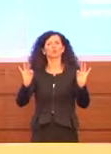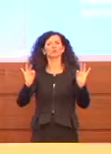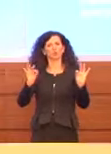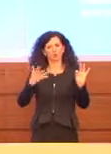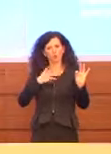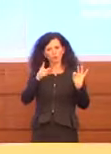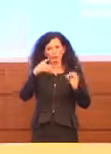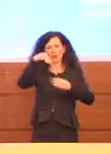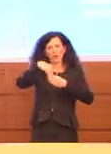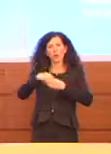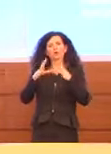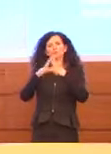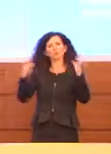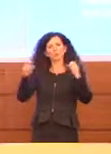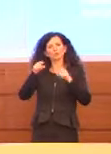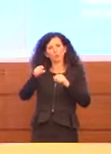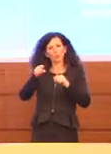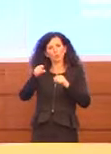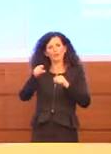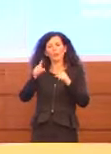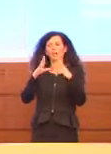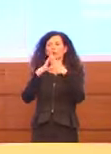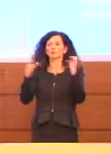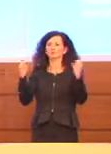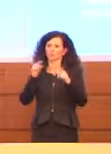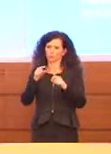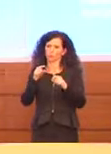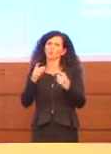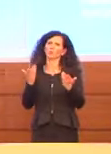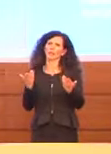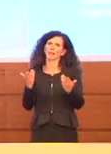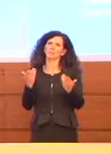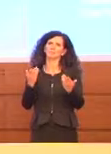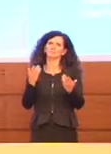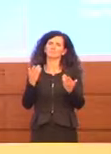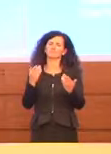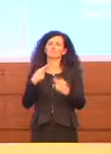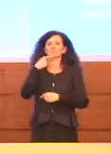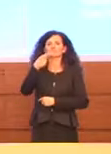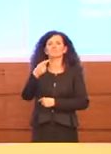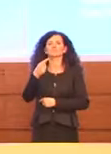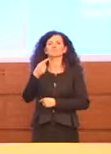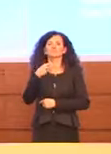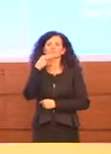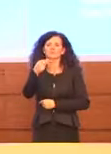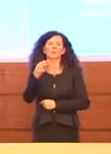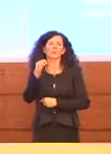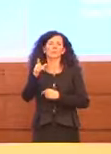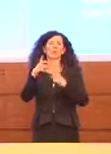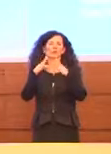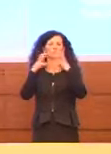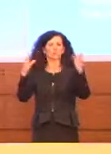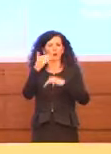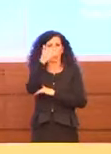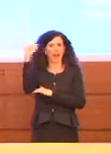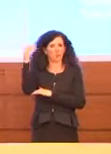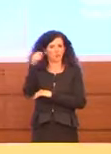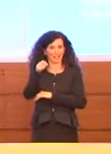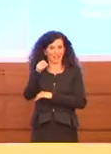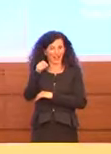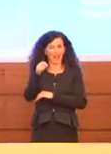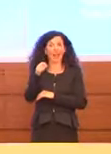strutture intermedie che molto spesso sono state identificate in strutture alberghiere che sono fondamentali